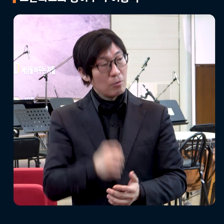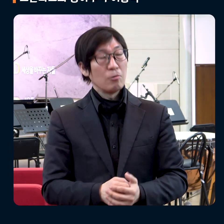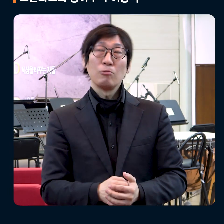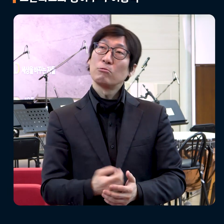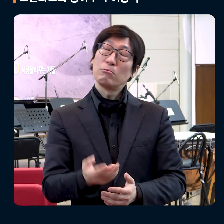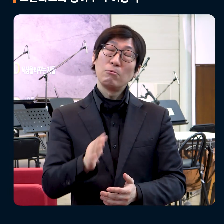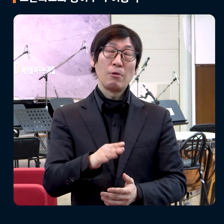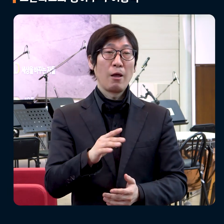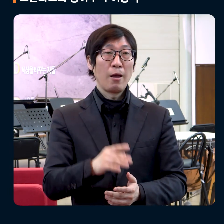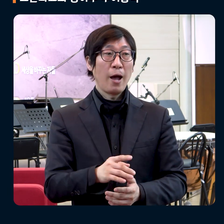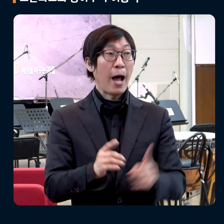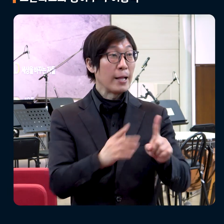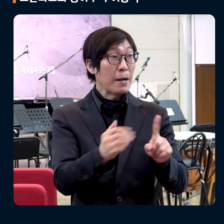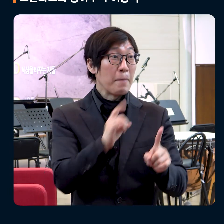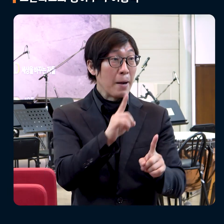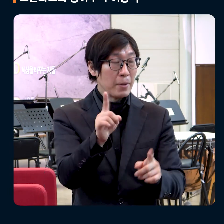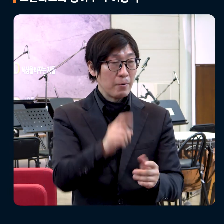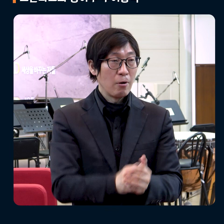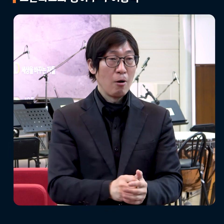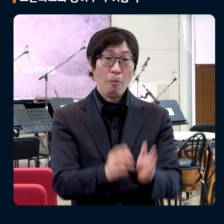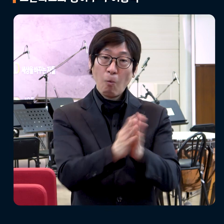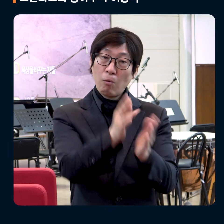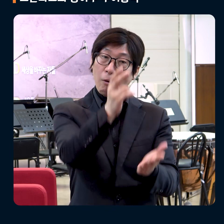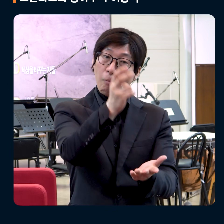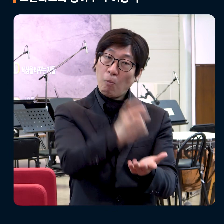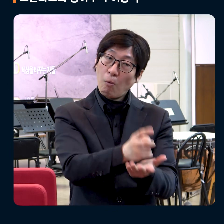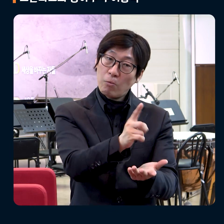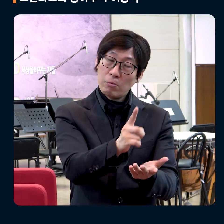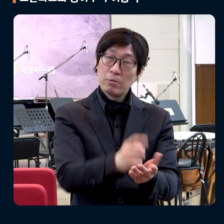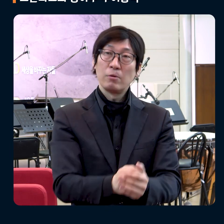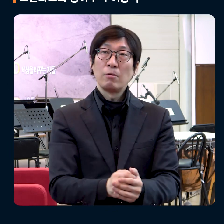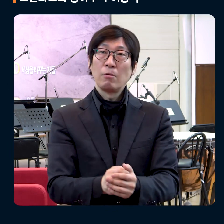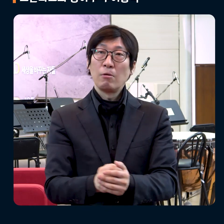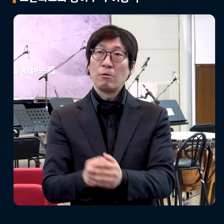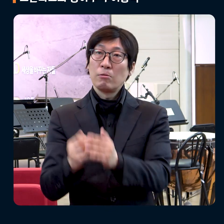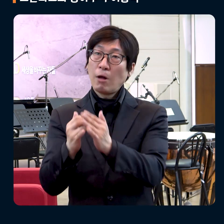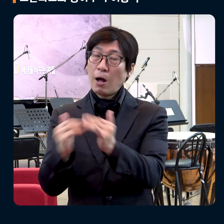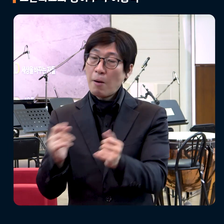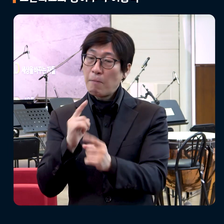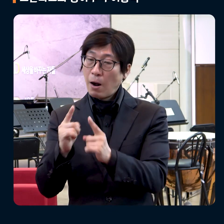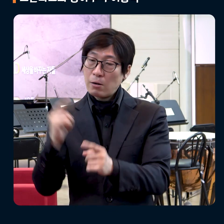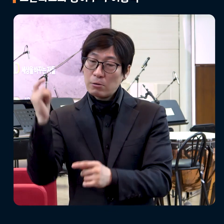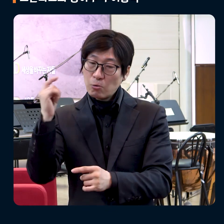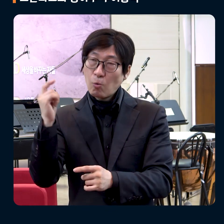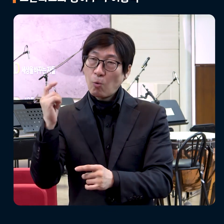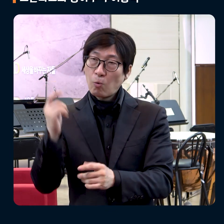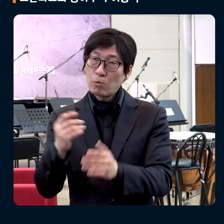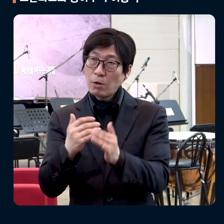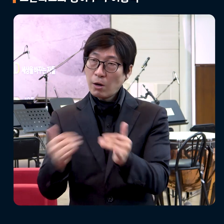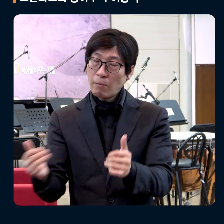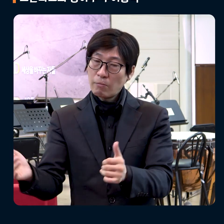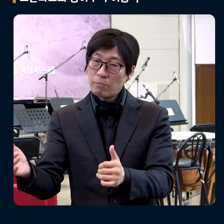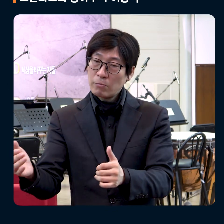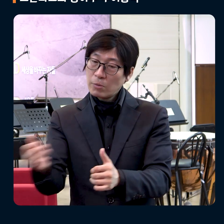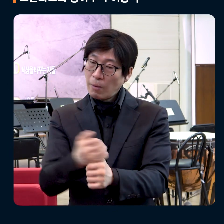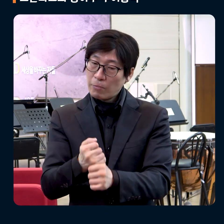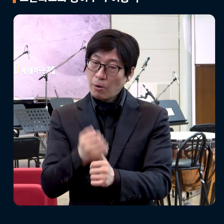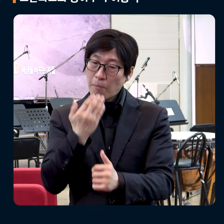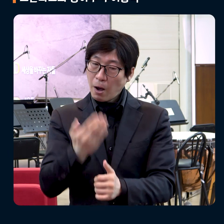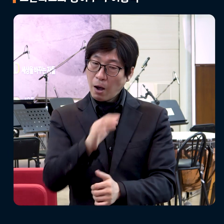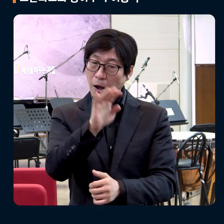긁으면서 그런데 우리 율법은 사람의 말만 듣고 사람을 잡을 수